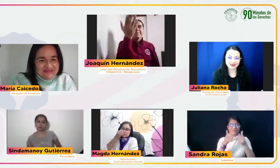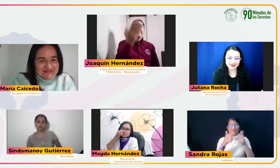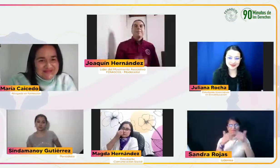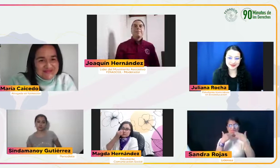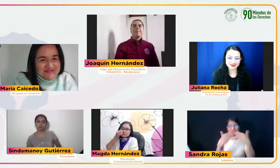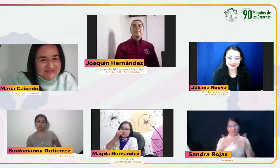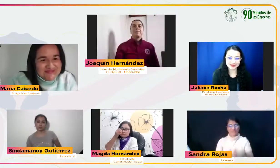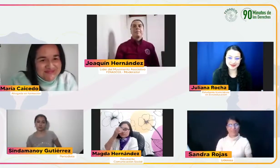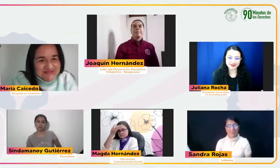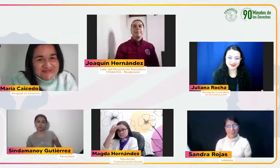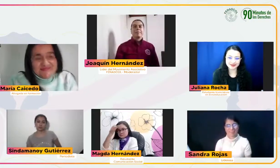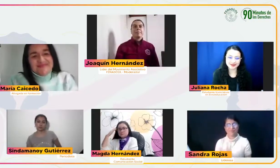Vamos con Sandra ahora.